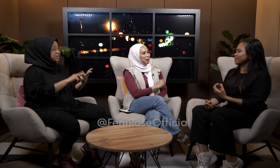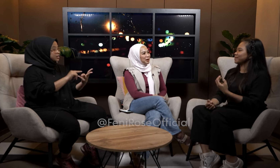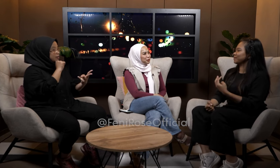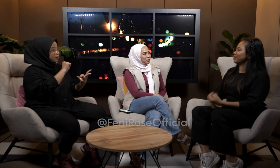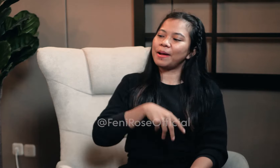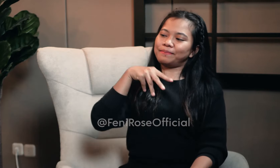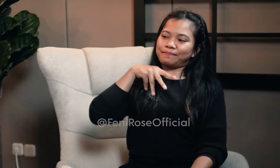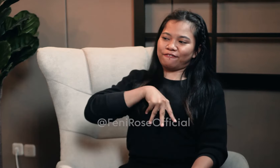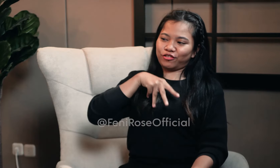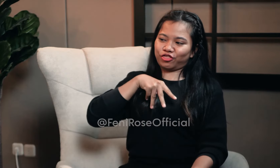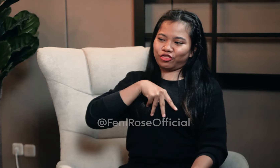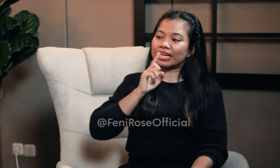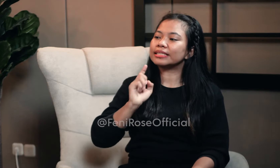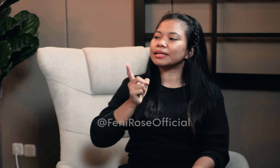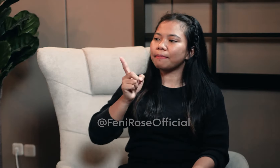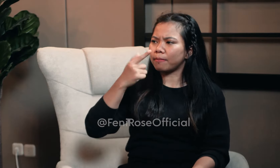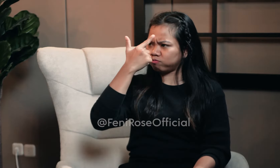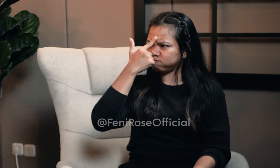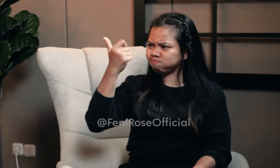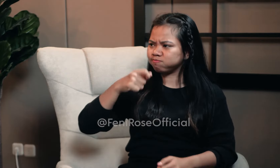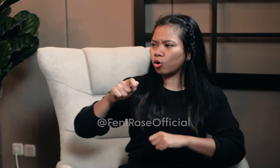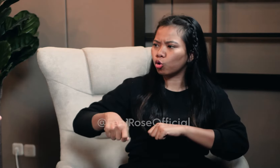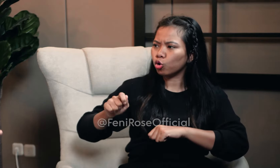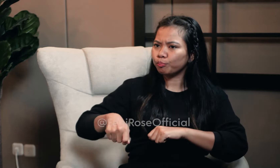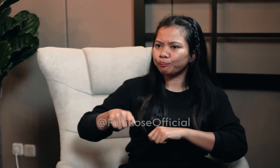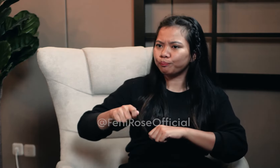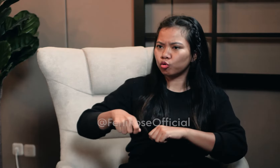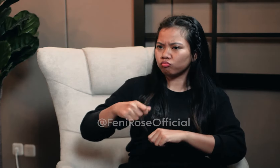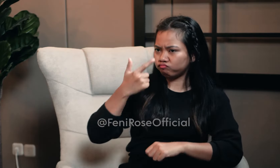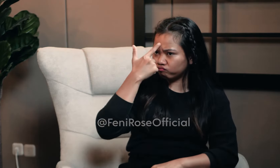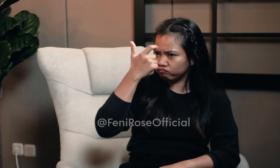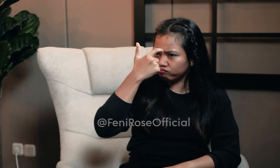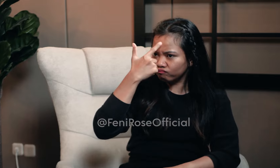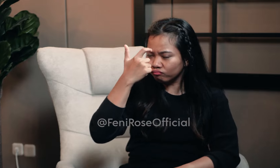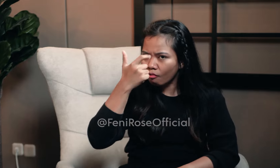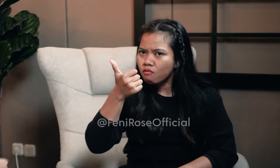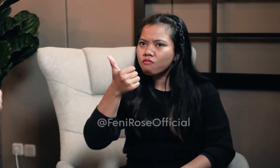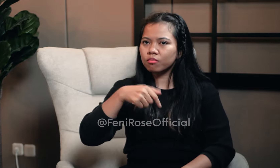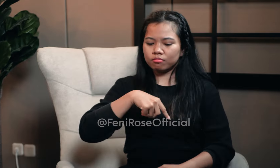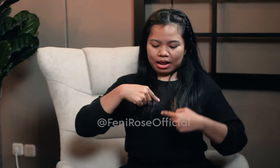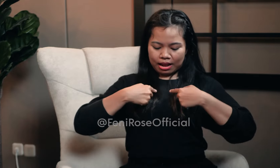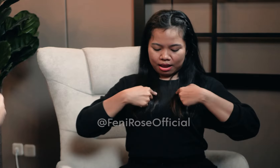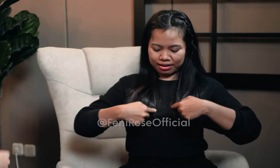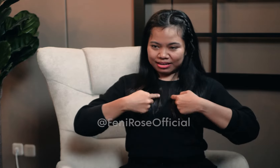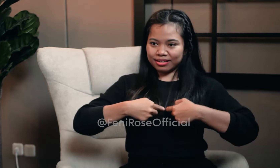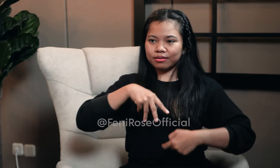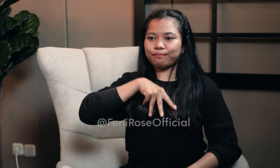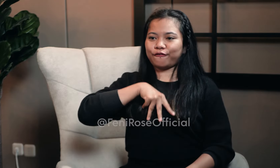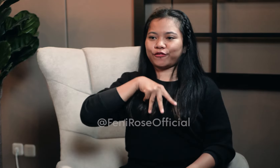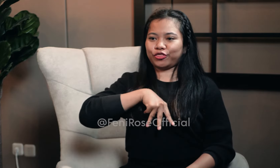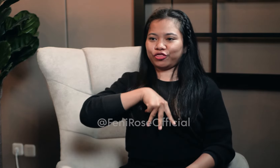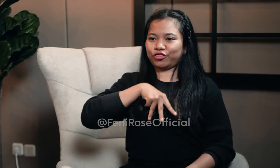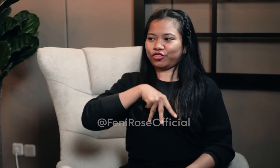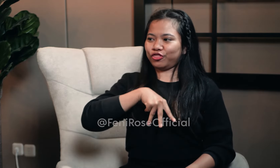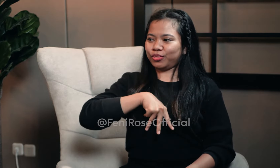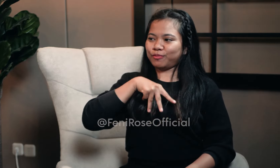Mahfud Mahfud seperti ini sebab Pak Mahfud ahli masalah hukum kayak gitu dan Mahfud